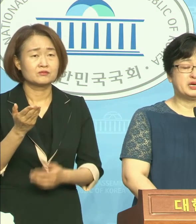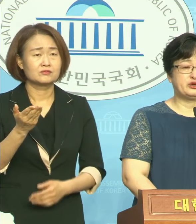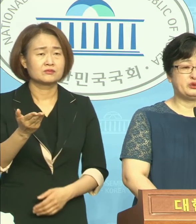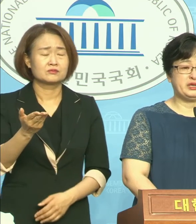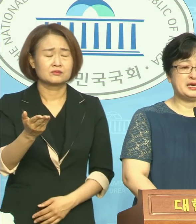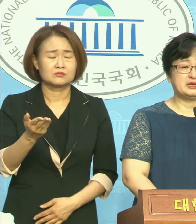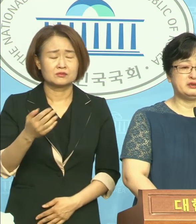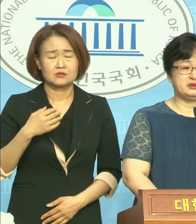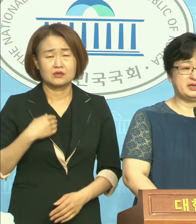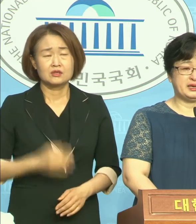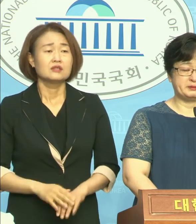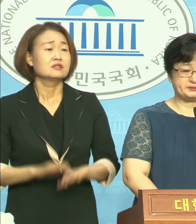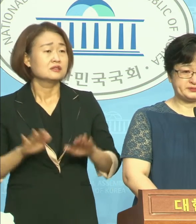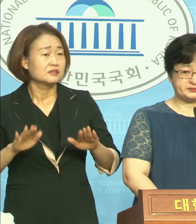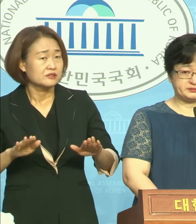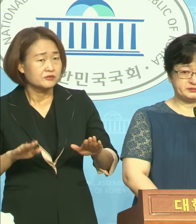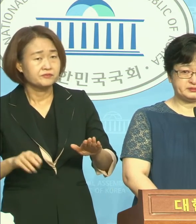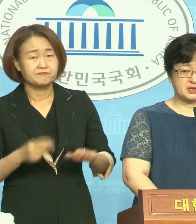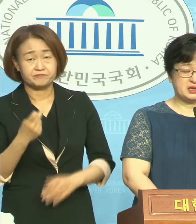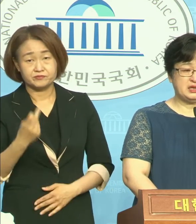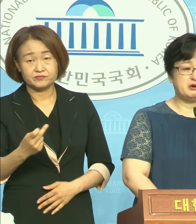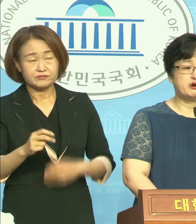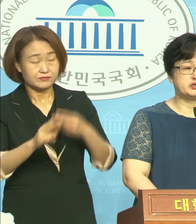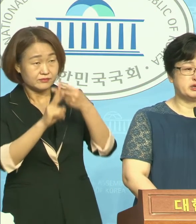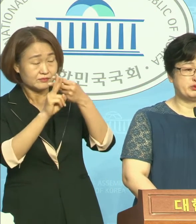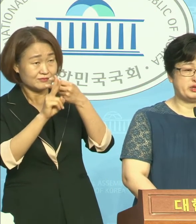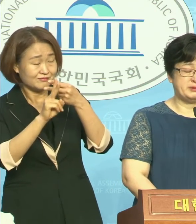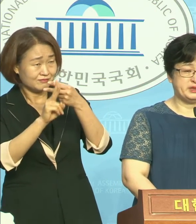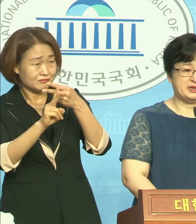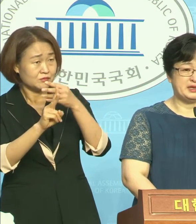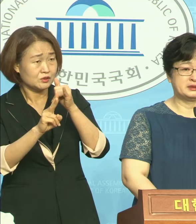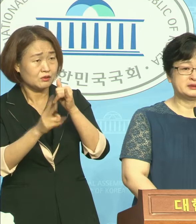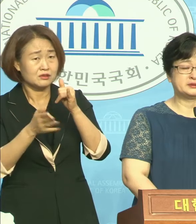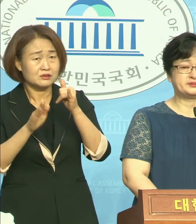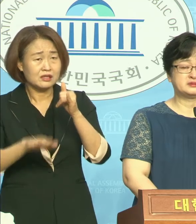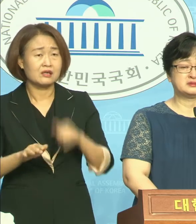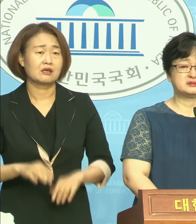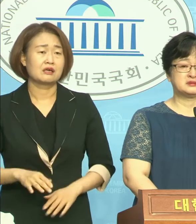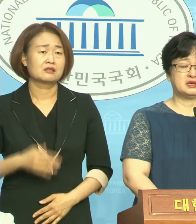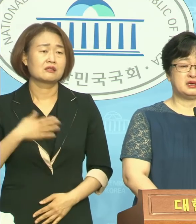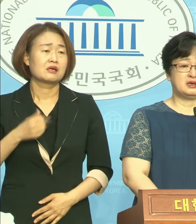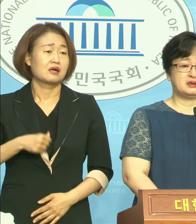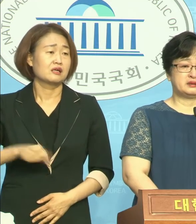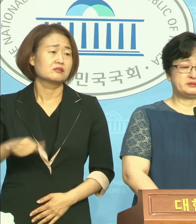중학교 2학년인데 이런 것 전부 탑니다